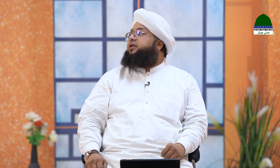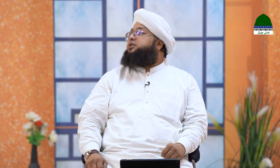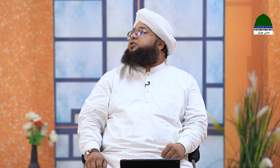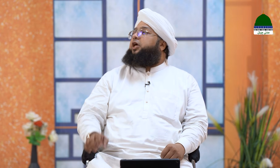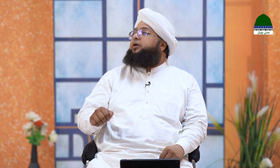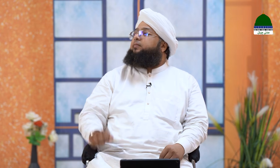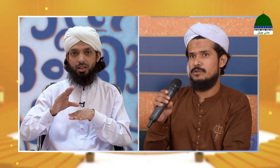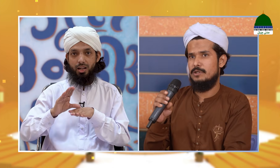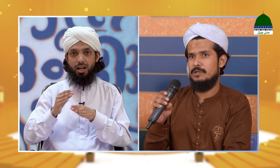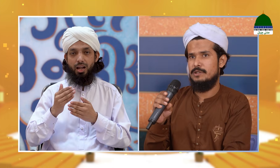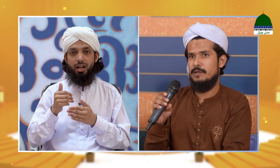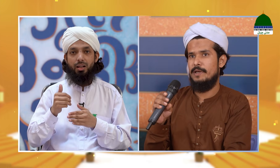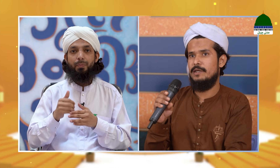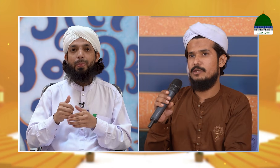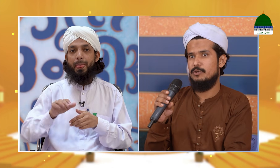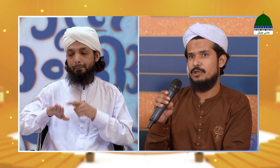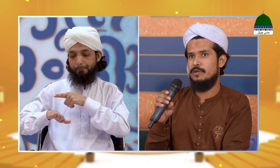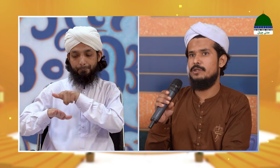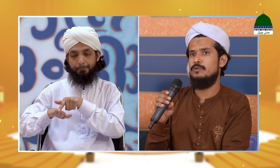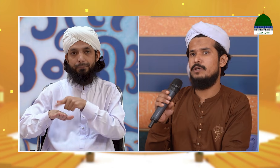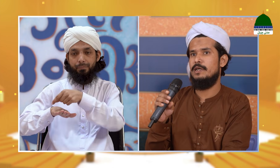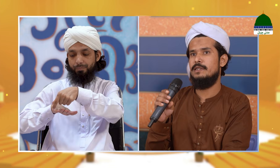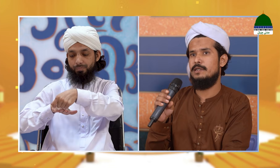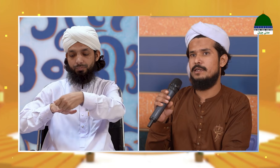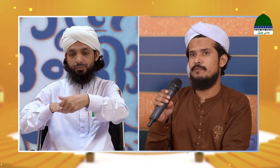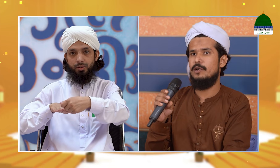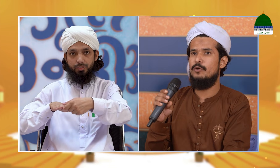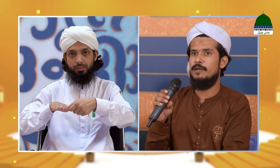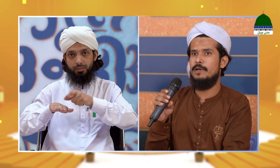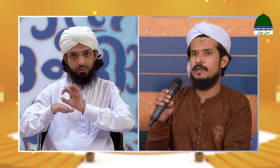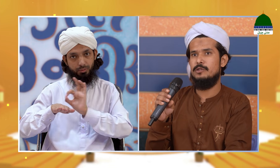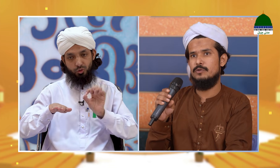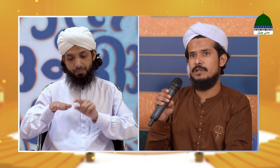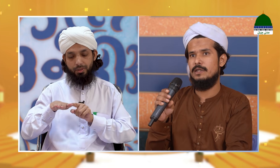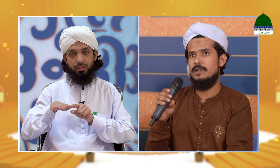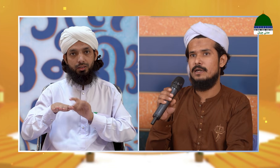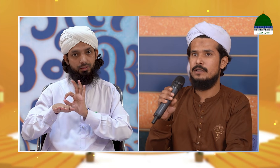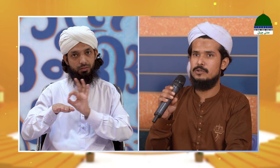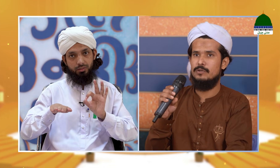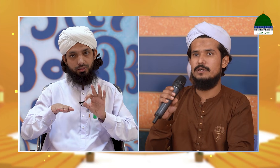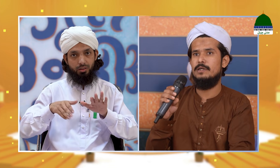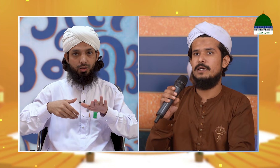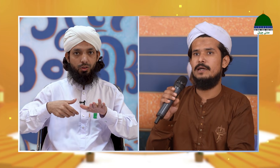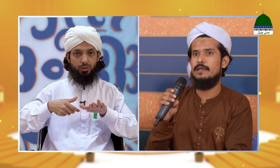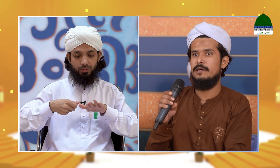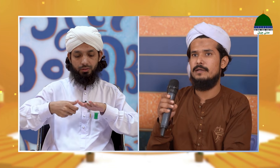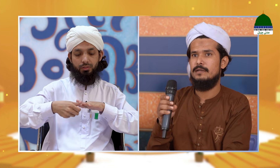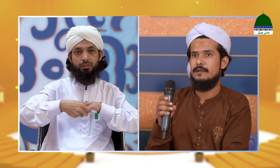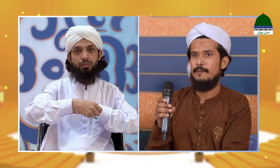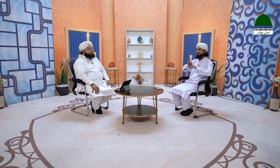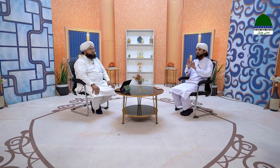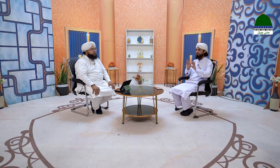طریقہ ہے۔ جی، سیدھے پیر کی چھوٹی انگلی سے شروع کر کے ترتیب وار الٹے پیر کی چنگلی تلک اس کو کاٹ دیں